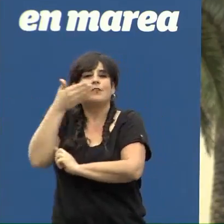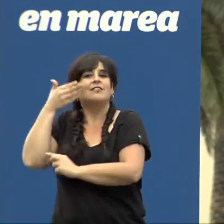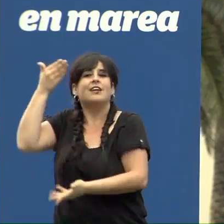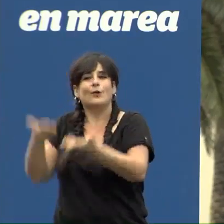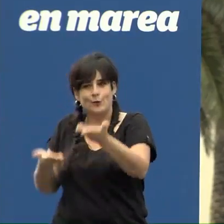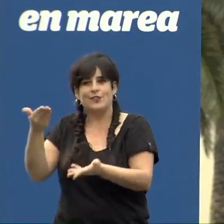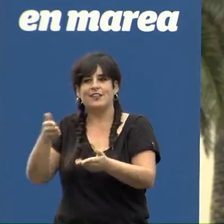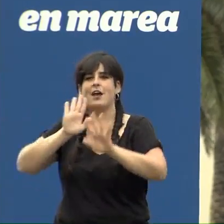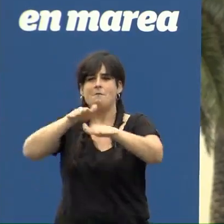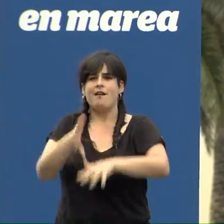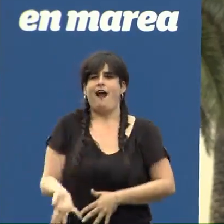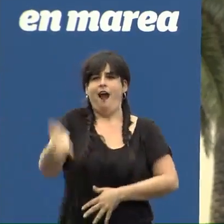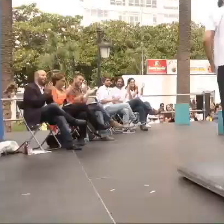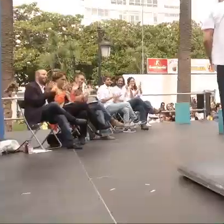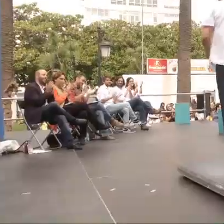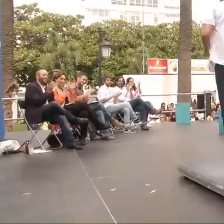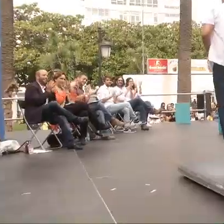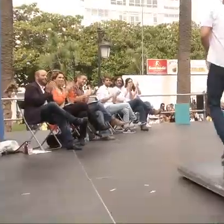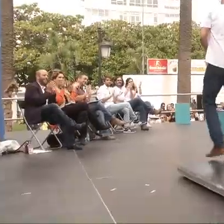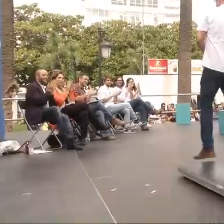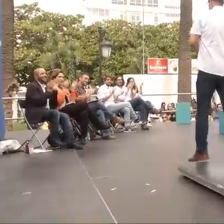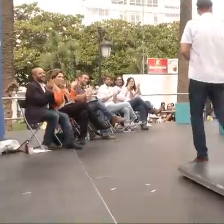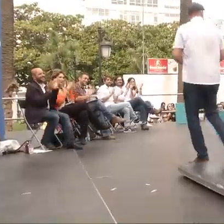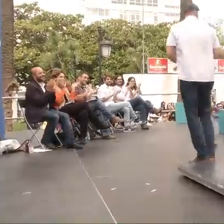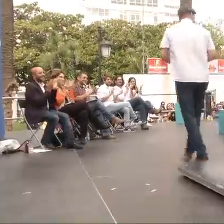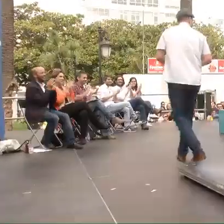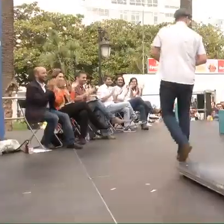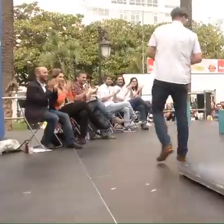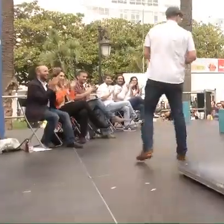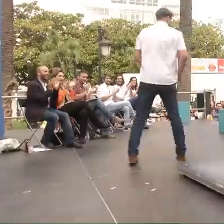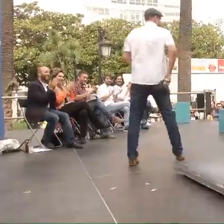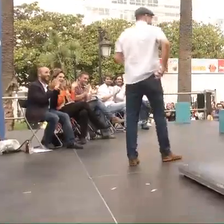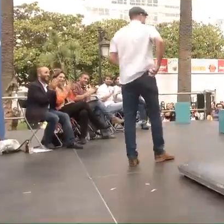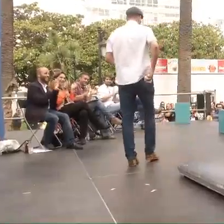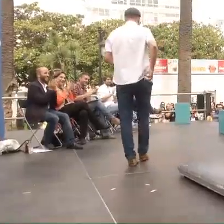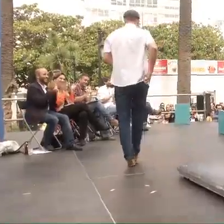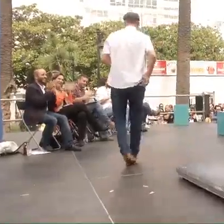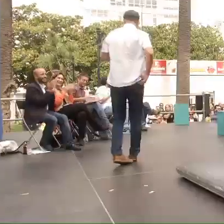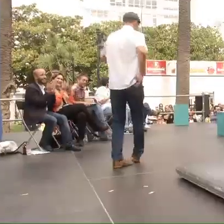Hai marea, medra o mar.